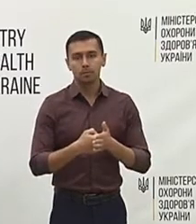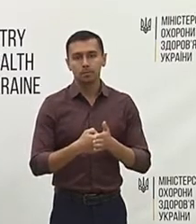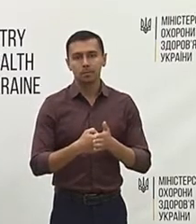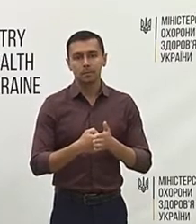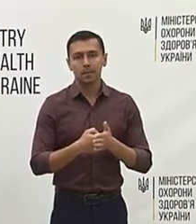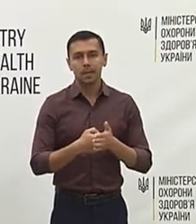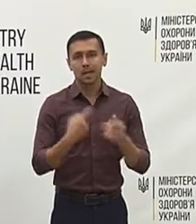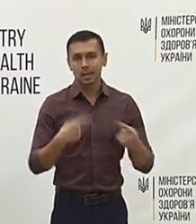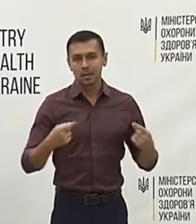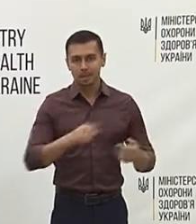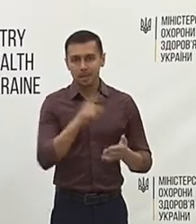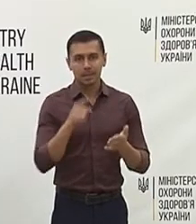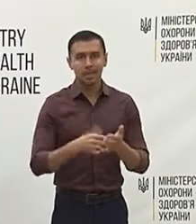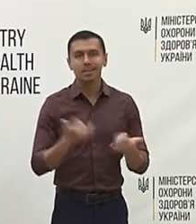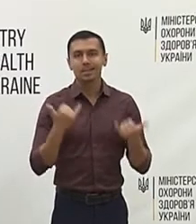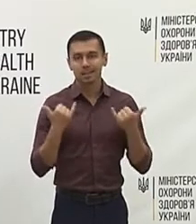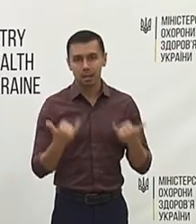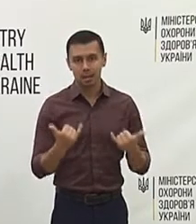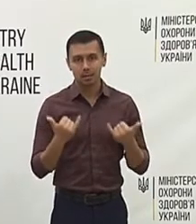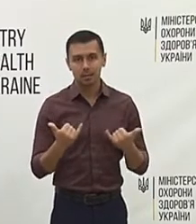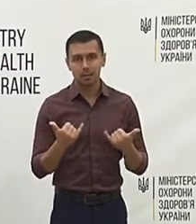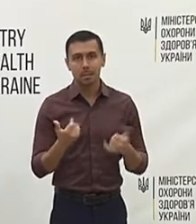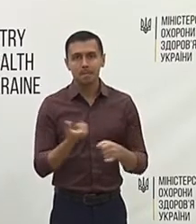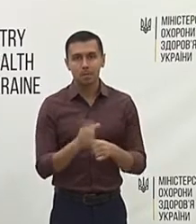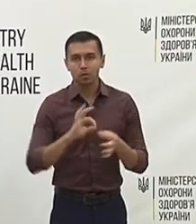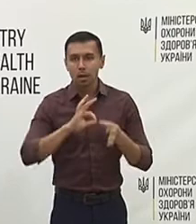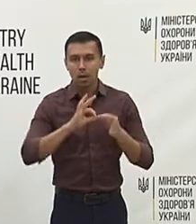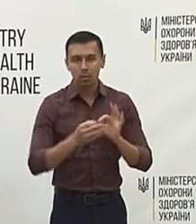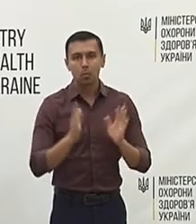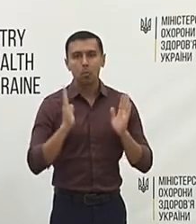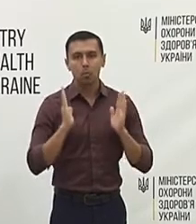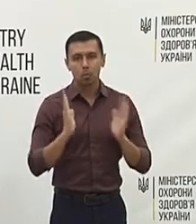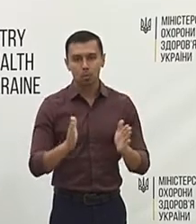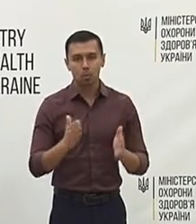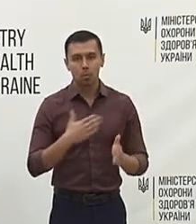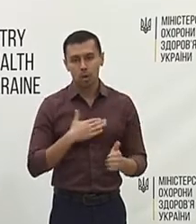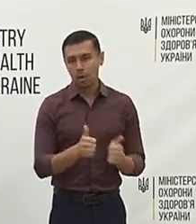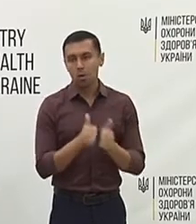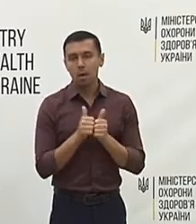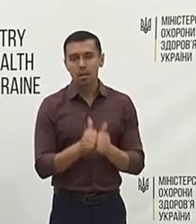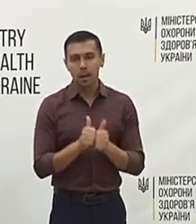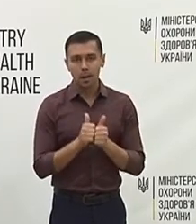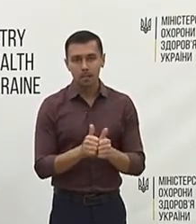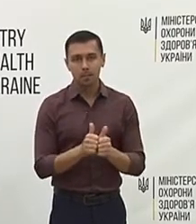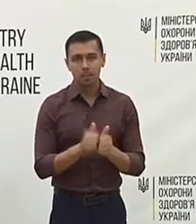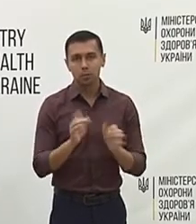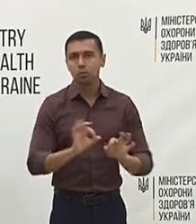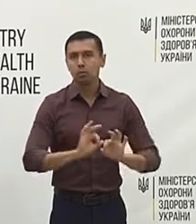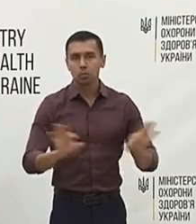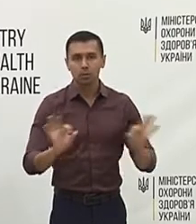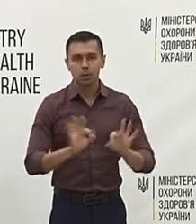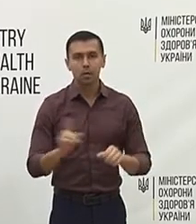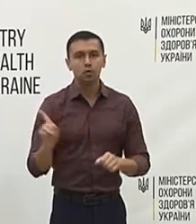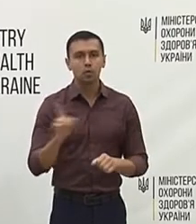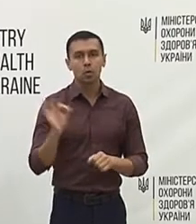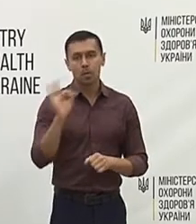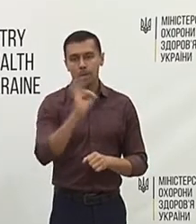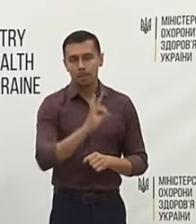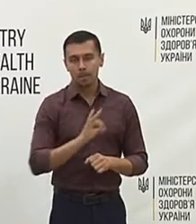Решти питань зараз більш докладно будуть мої колеги будуть розповідати